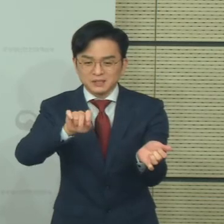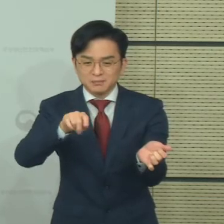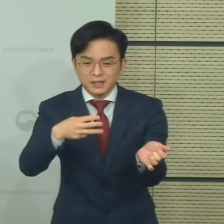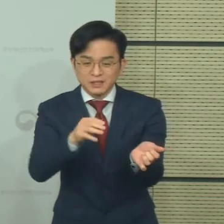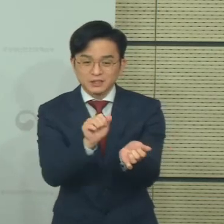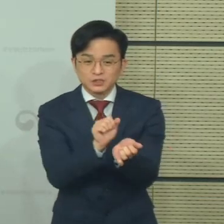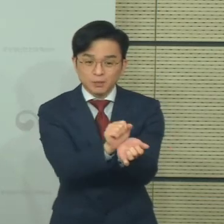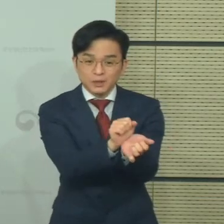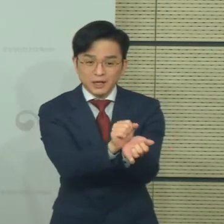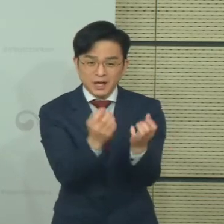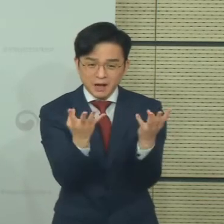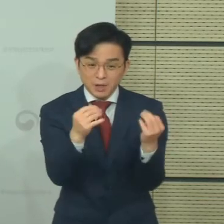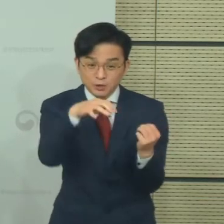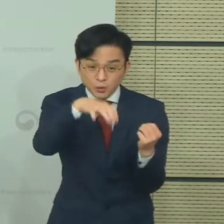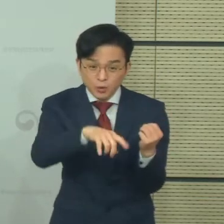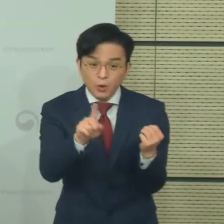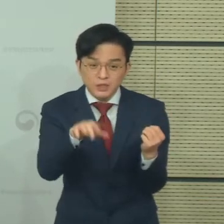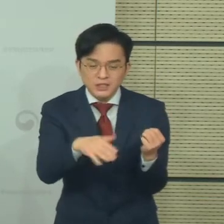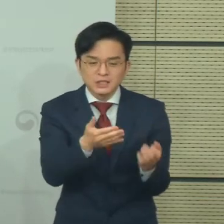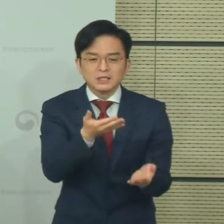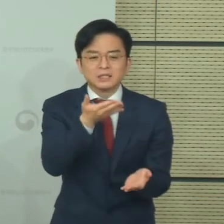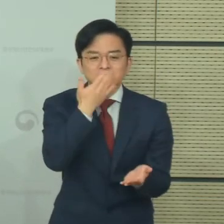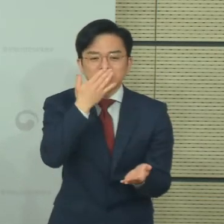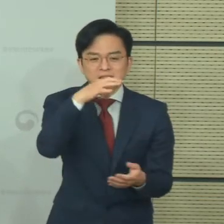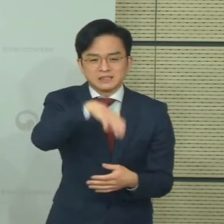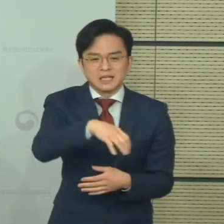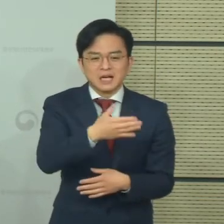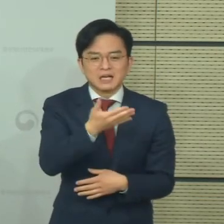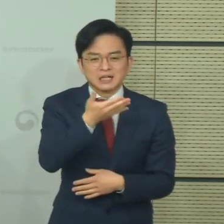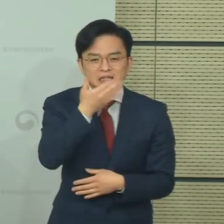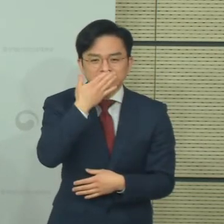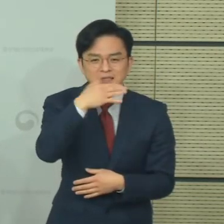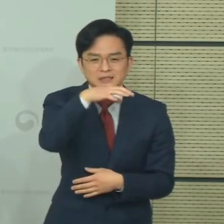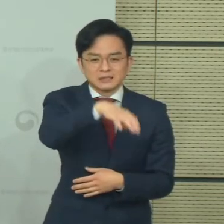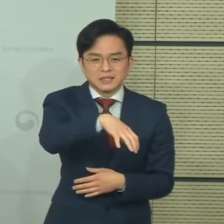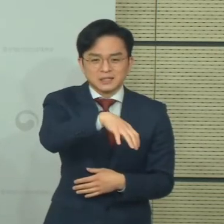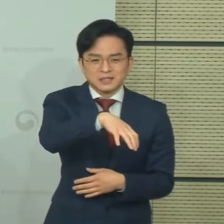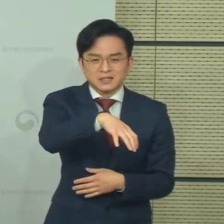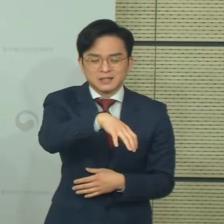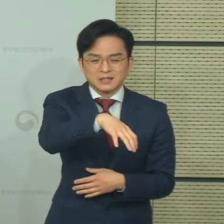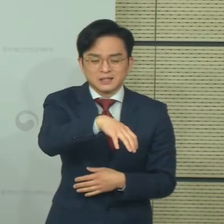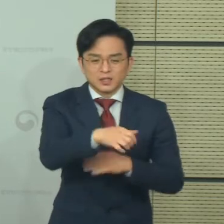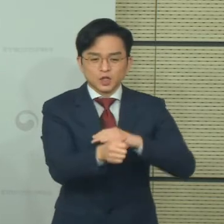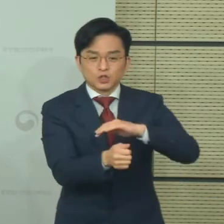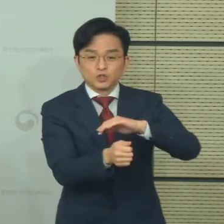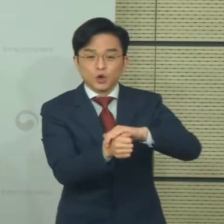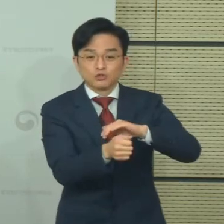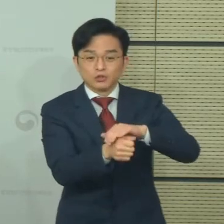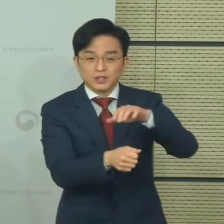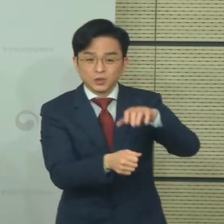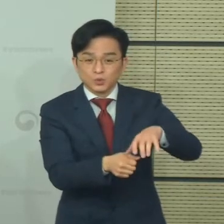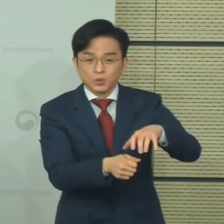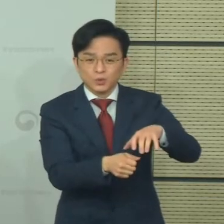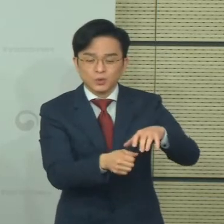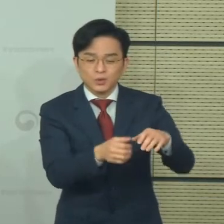많습니다. 경주에서도 집단 감염이 있었는데 운영 중단 공고까지는 아니어도 가이드라인이 필요한